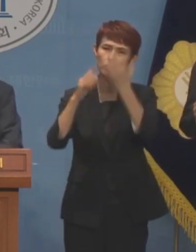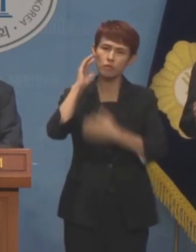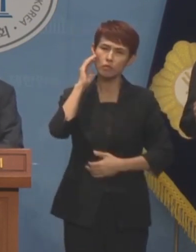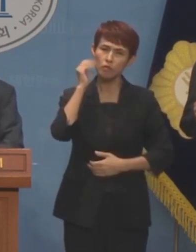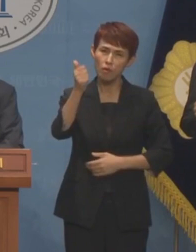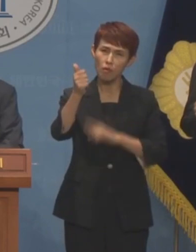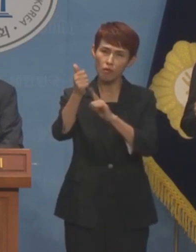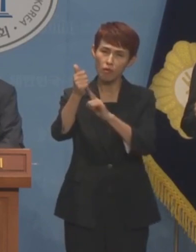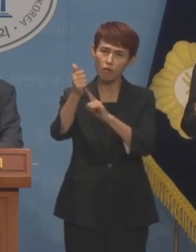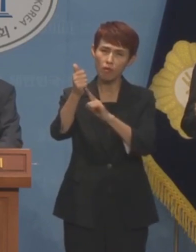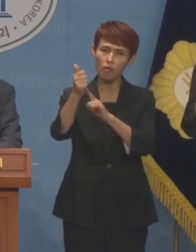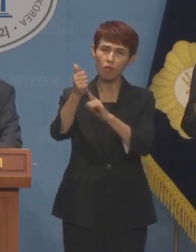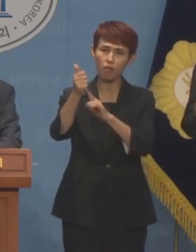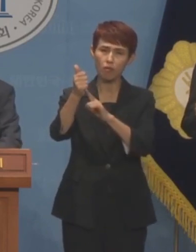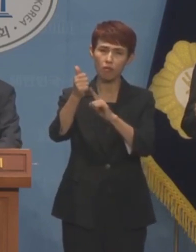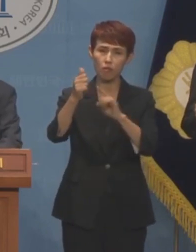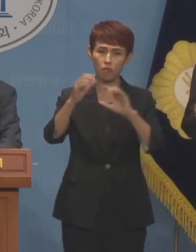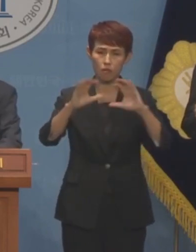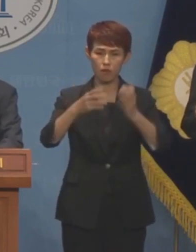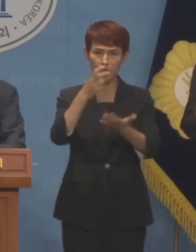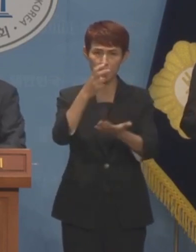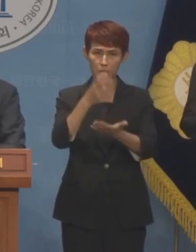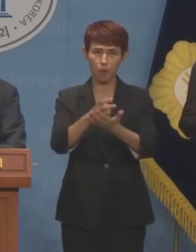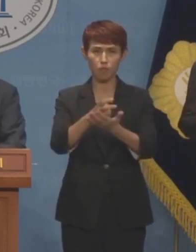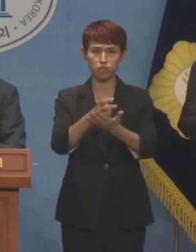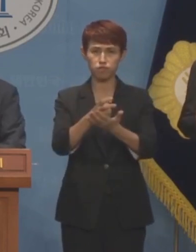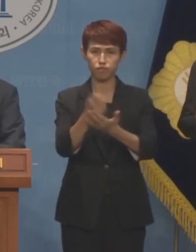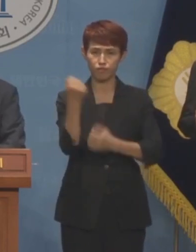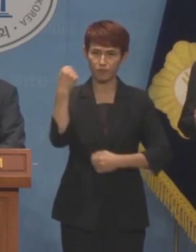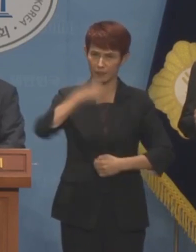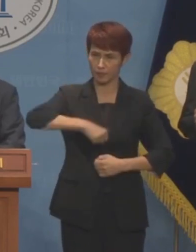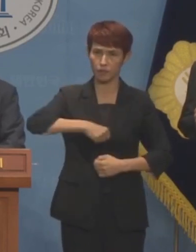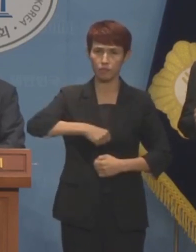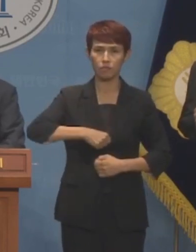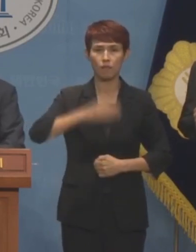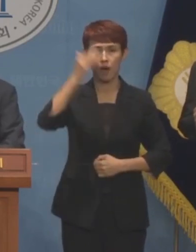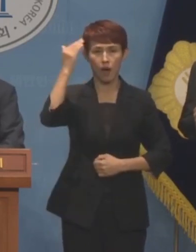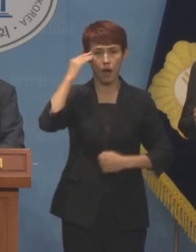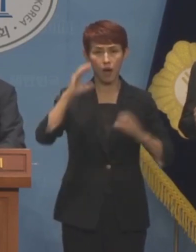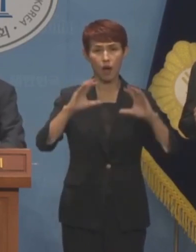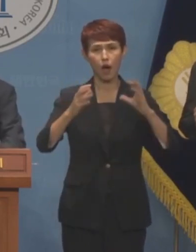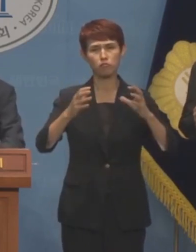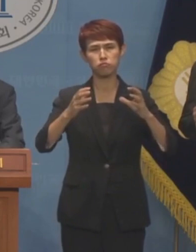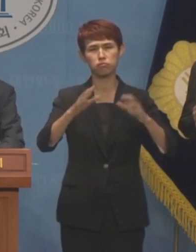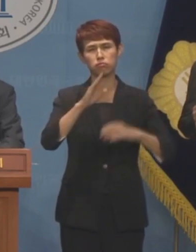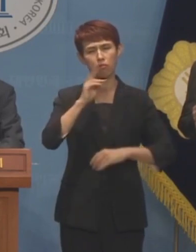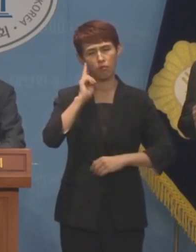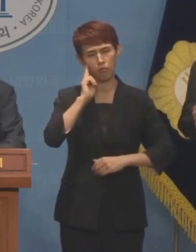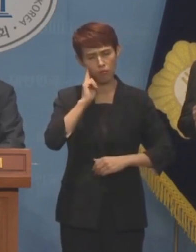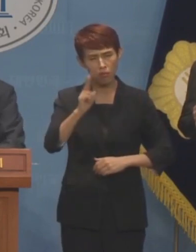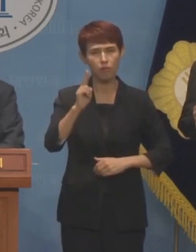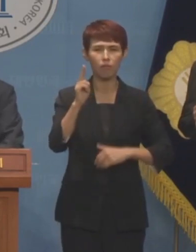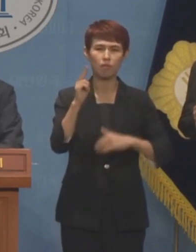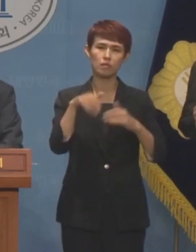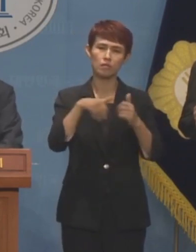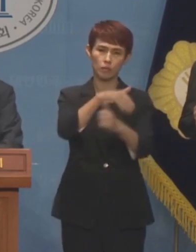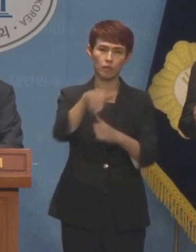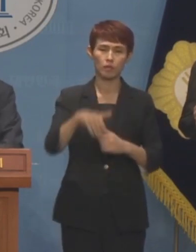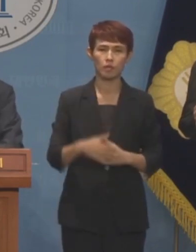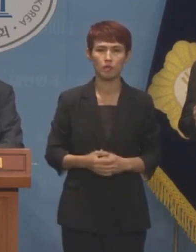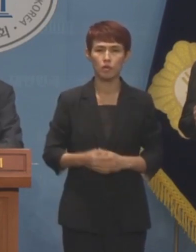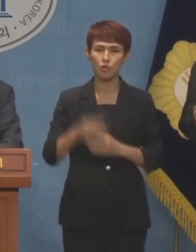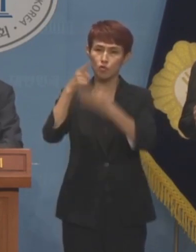대통령의 총체적 헌법 부정으로 대한민국이 그야말로 총체적 난국에 빠져 있습니다.